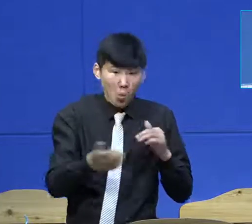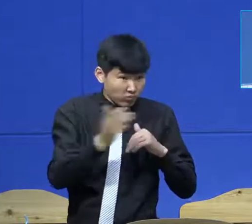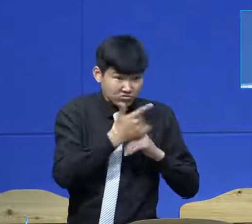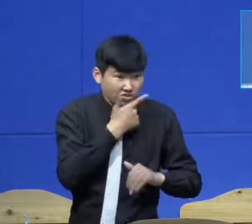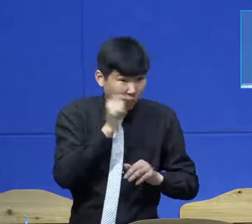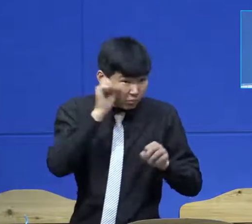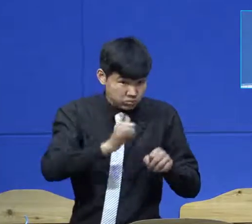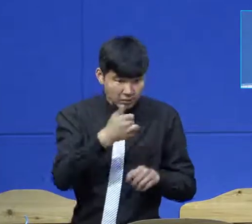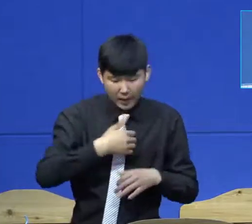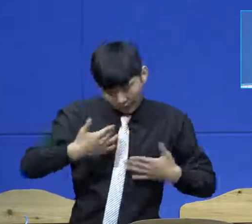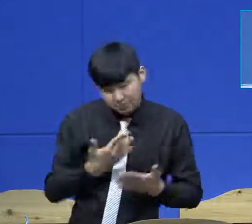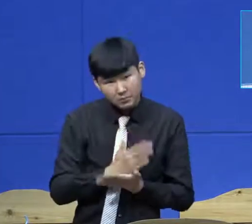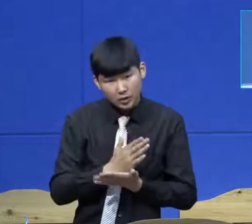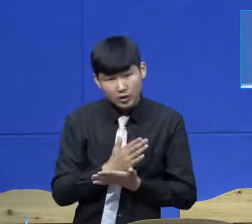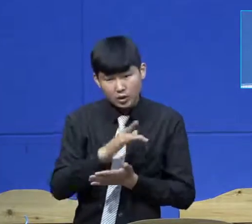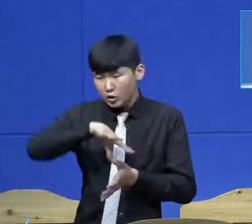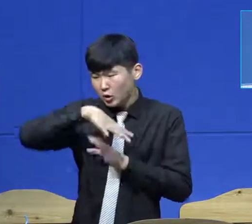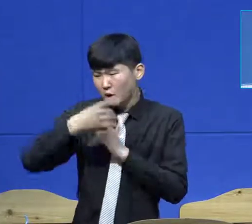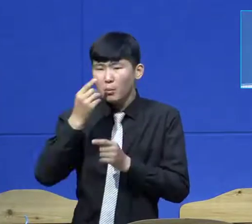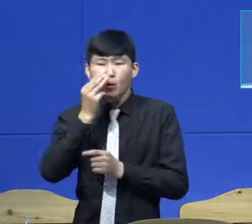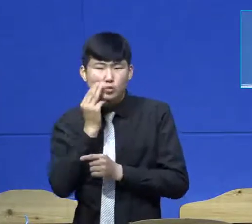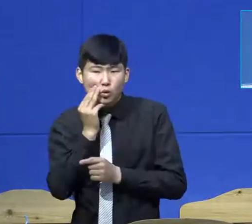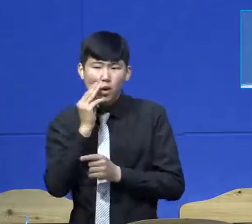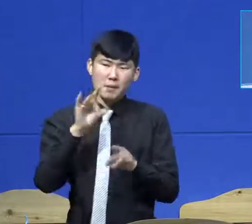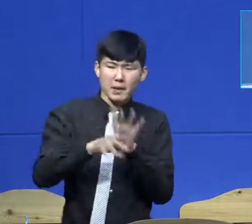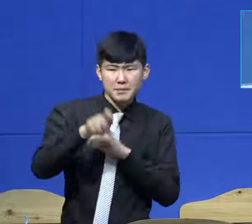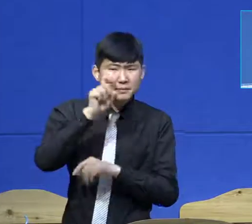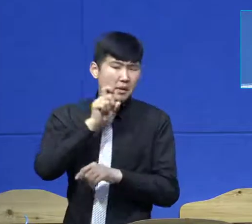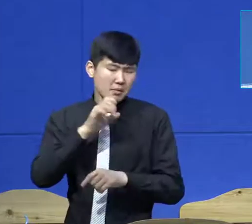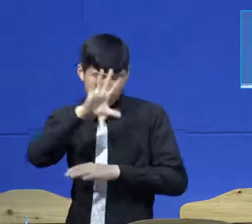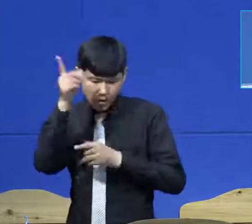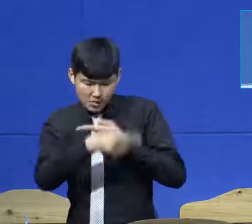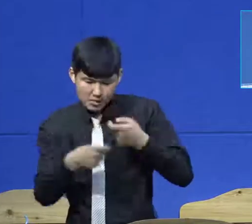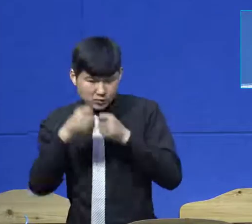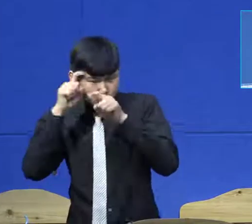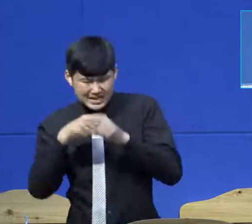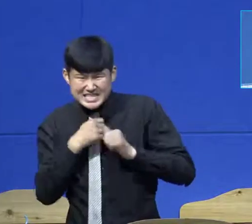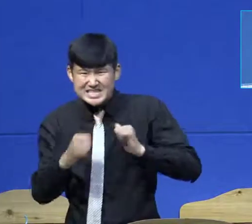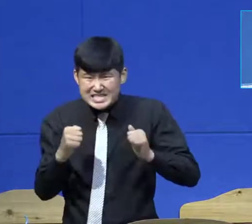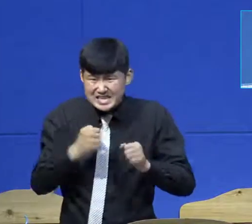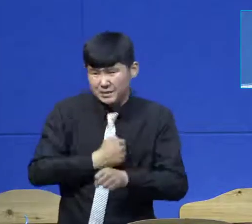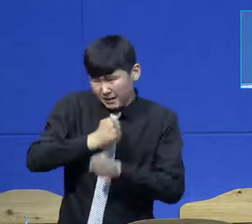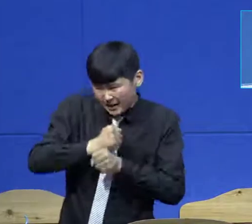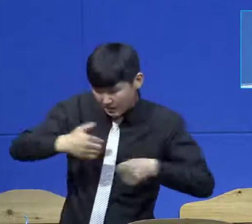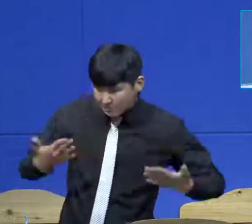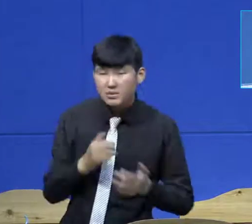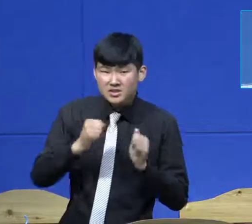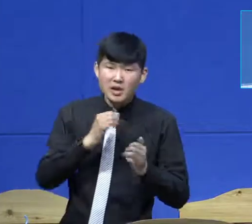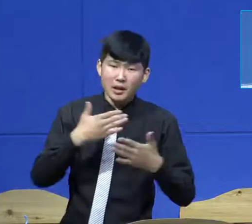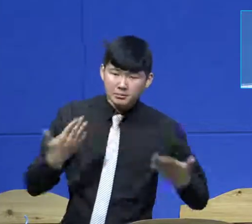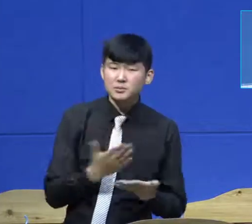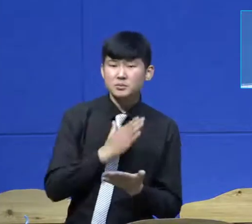байна. Энэ дэлхий дээр ямар нэгэн шунал ирмэлдэ гүцээх юм тулд шүдээ зууж, хөмхөгөө зууж агаад амьдарч, хичээнгүй амьдарч